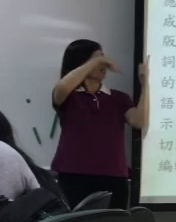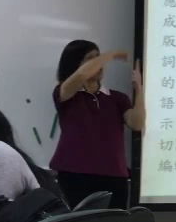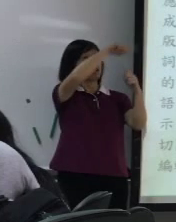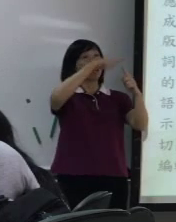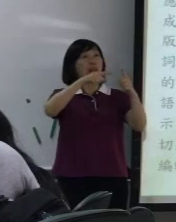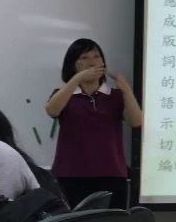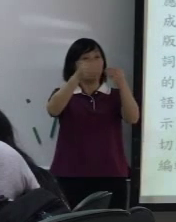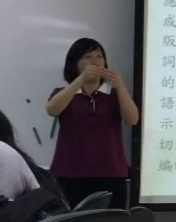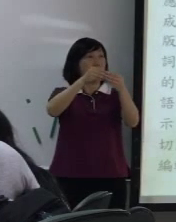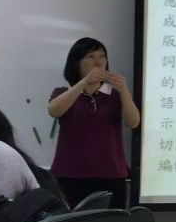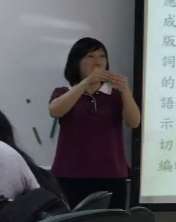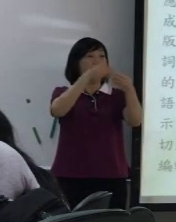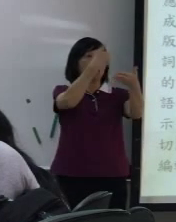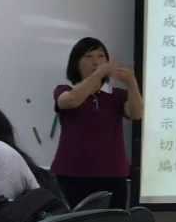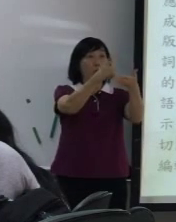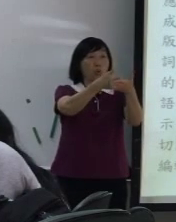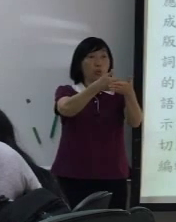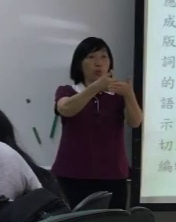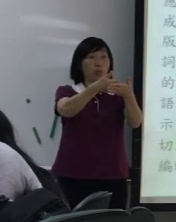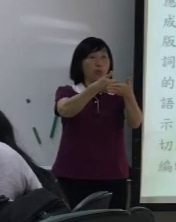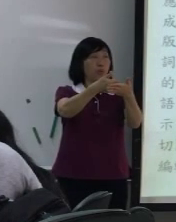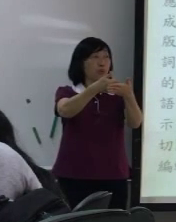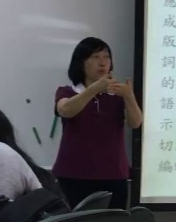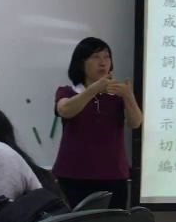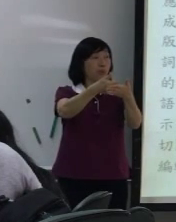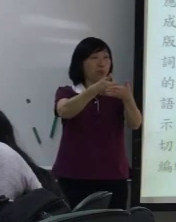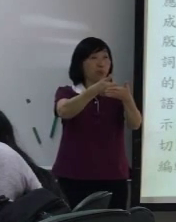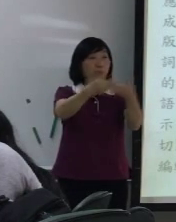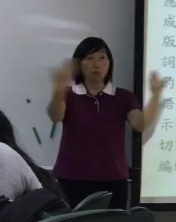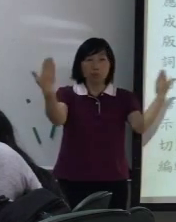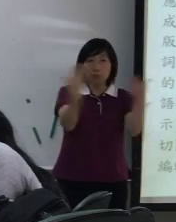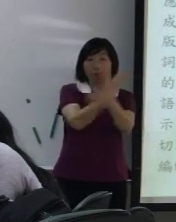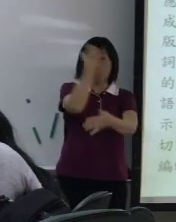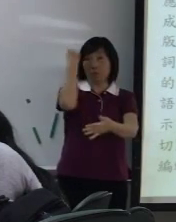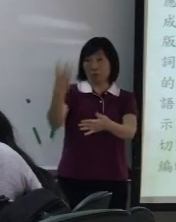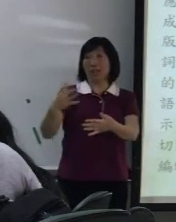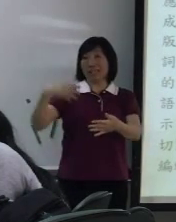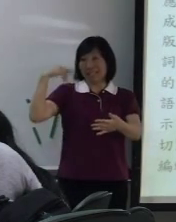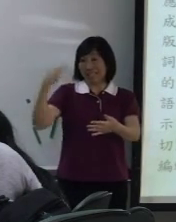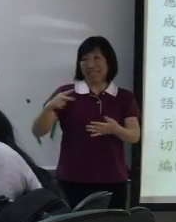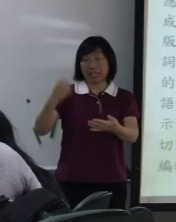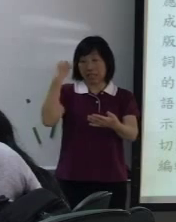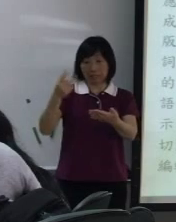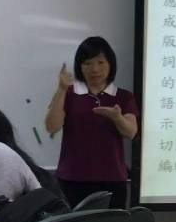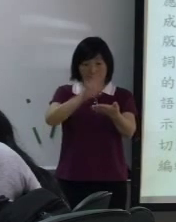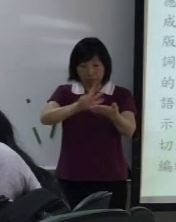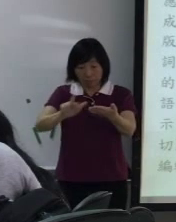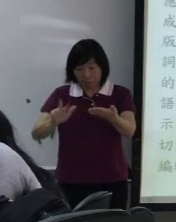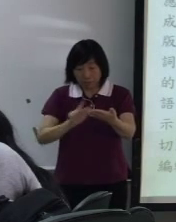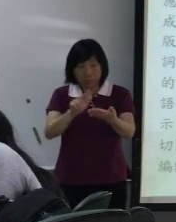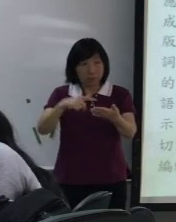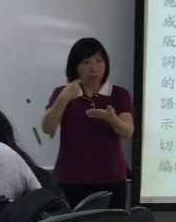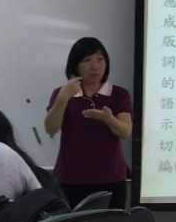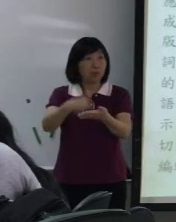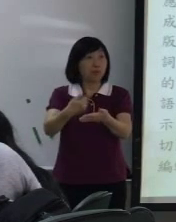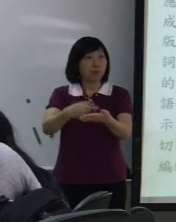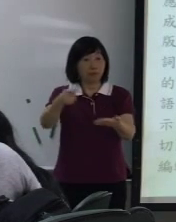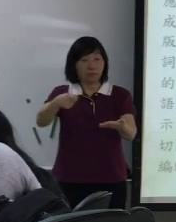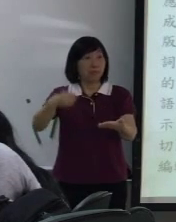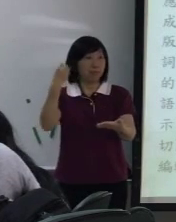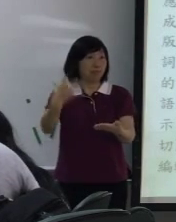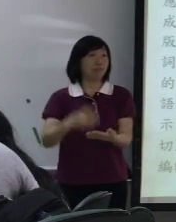的那些图片重新再画过，而且又增加